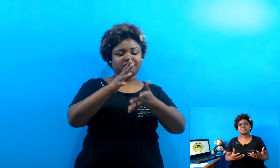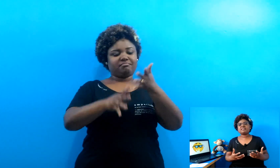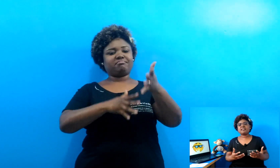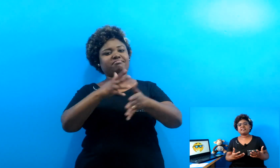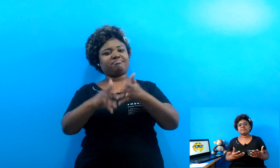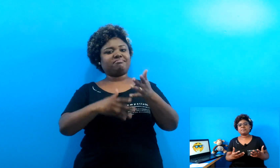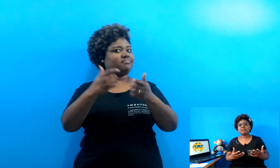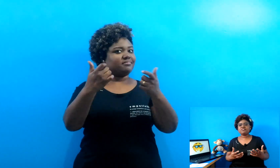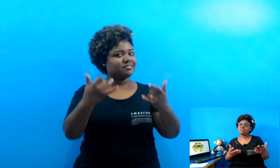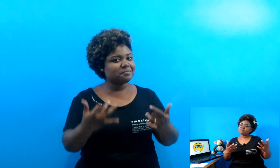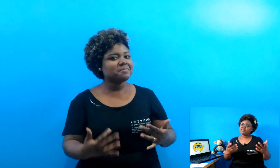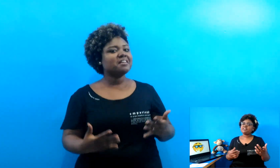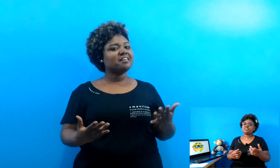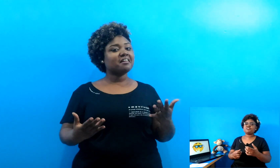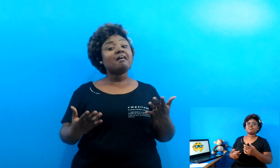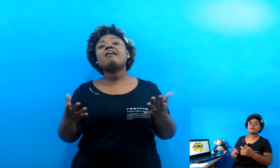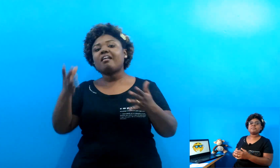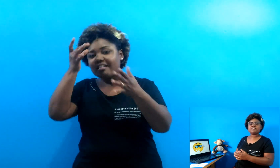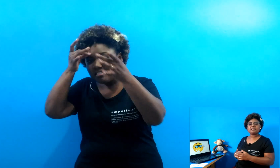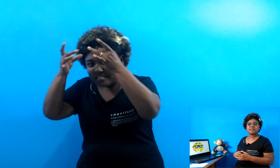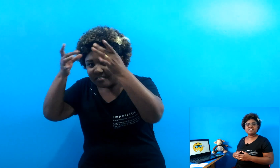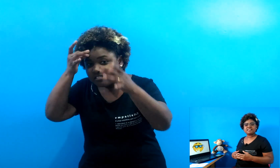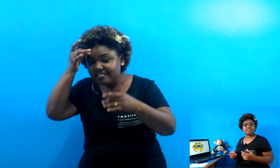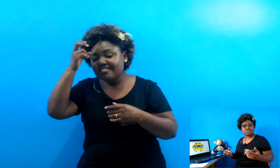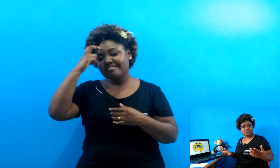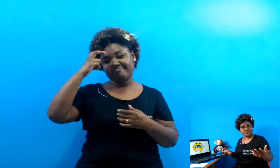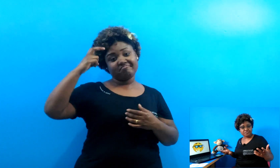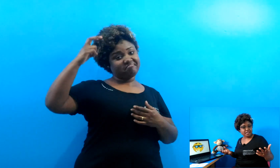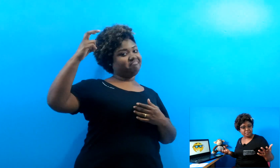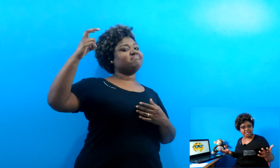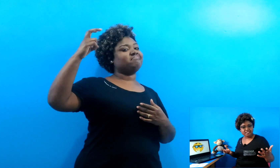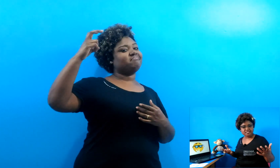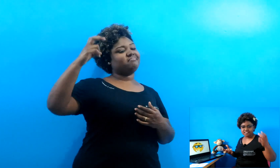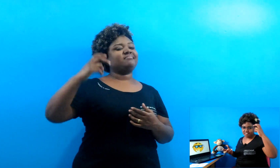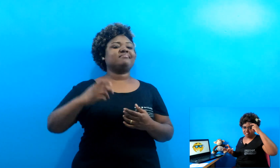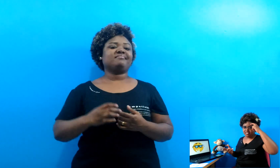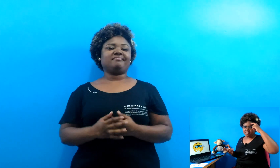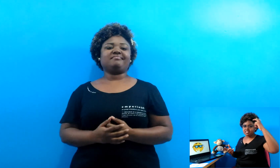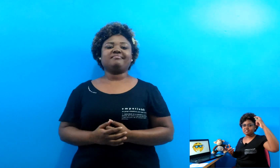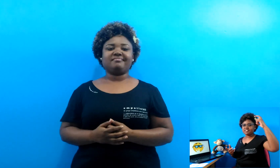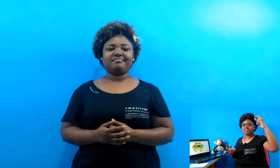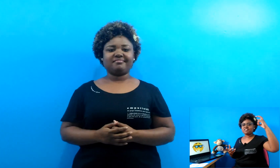informação mais detalhadamente, a gente vai aprender mais, a gente vai ficar mais